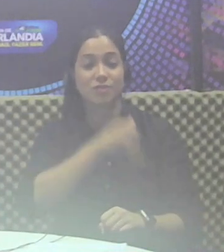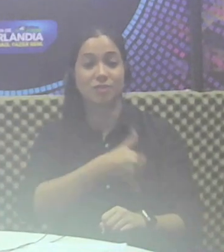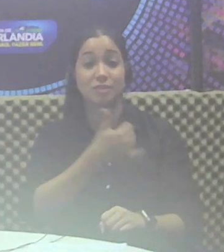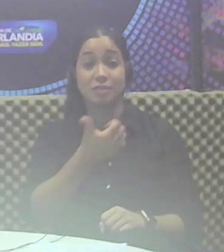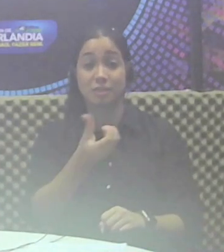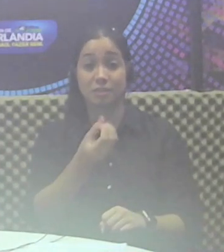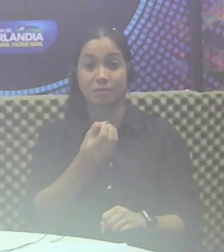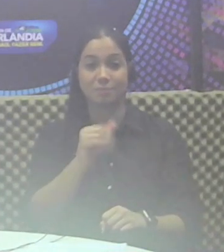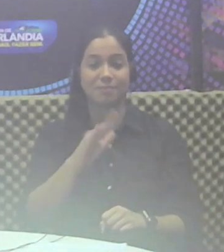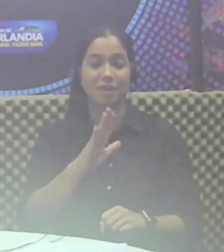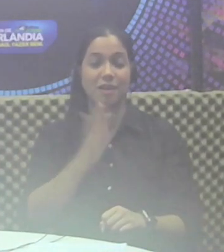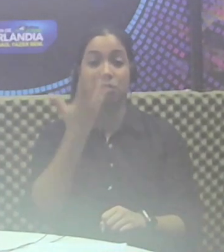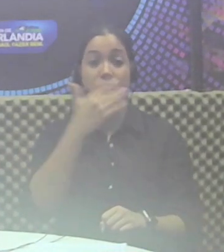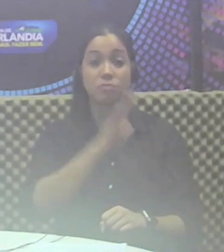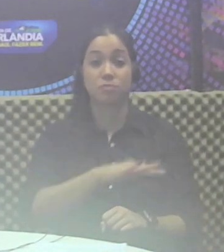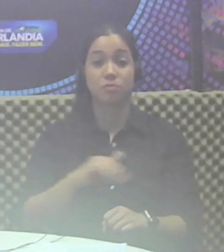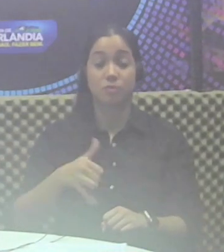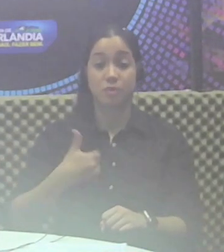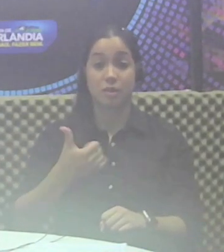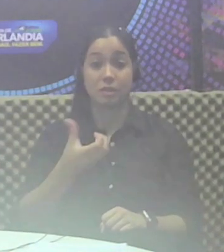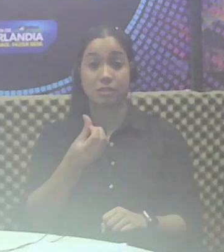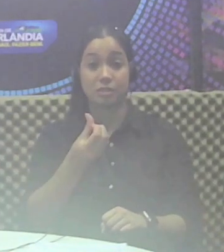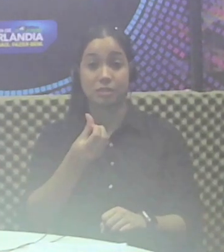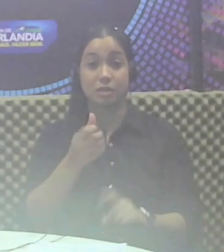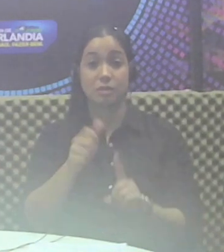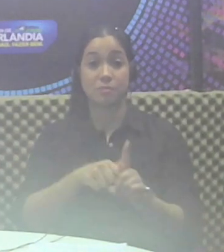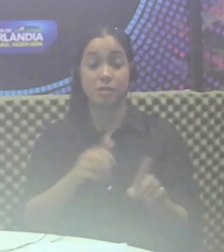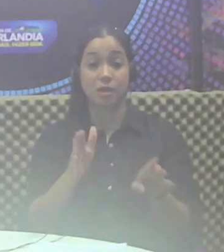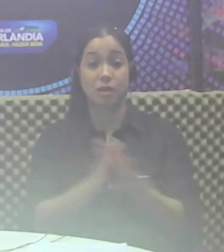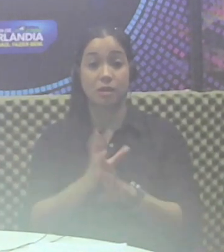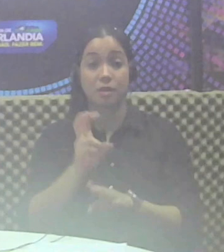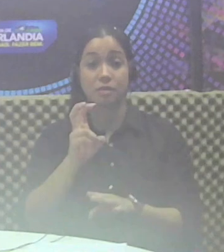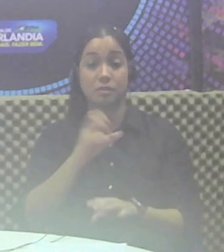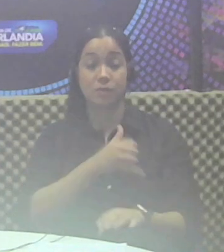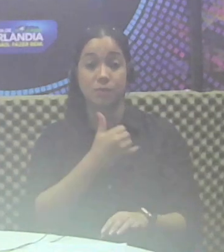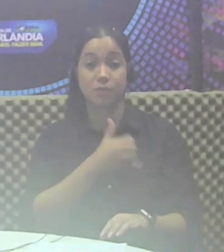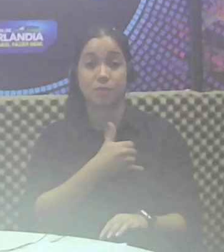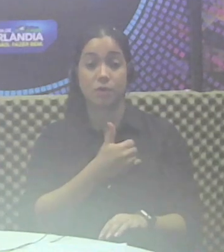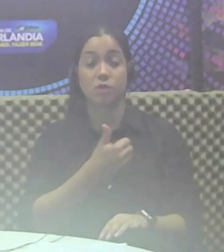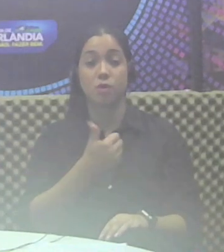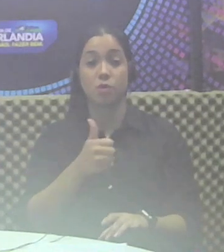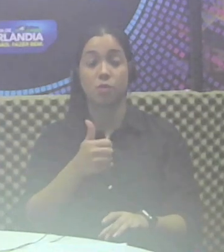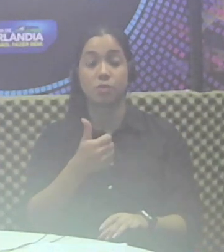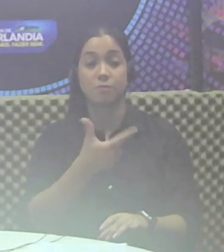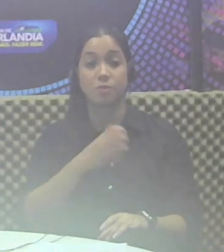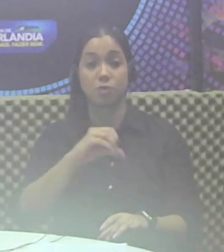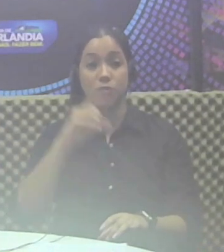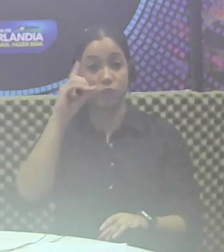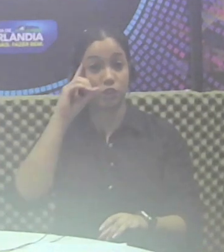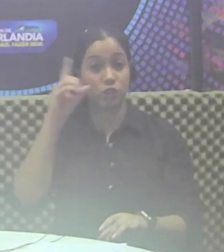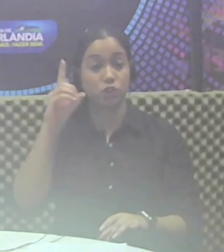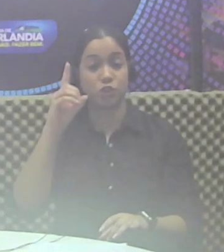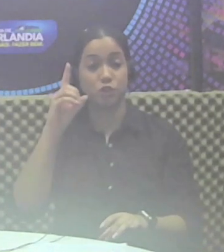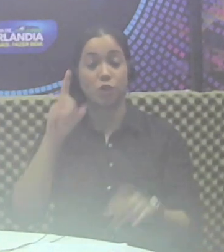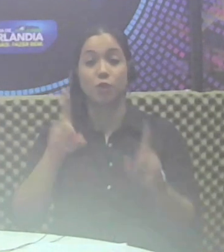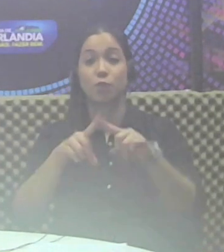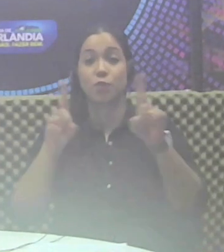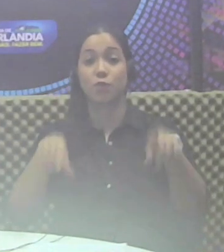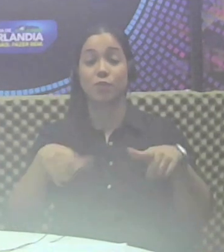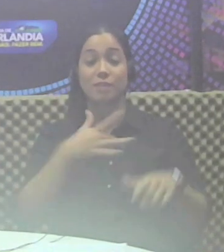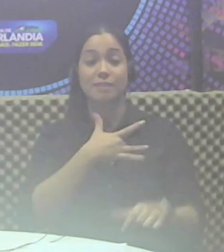mais, crianças de 6 meses a menores de 5 anos, 11 meses e 29 dias, trabalhadores de